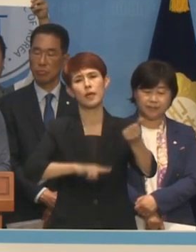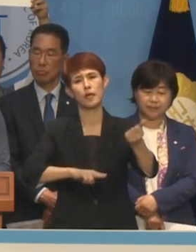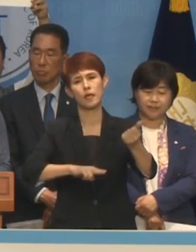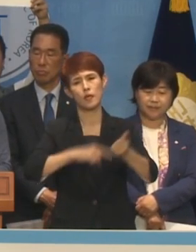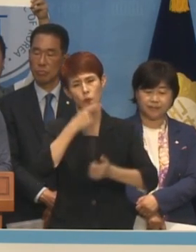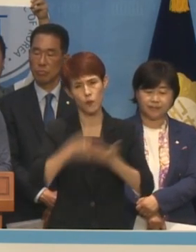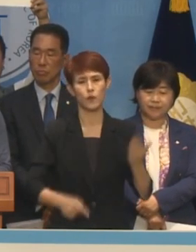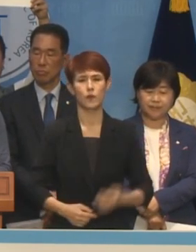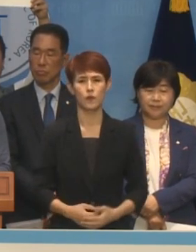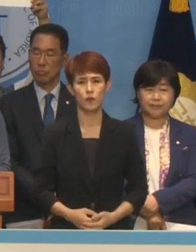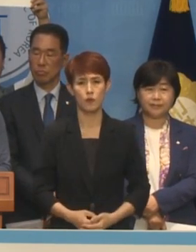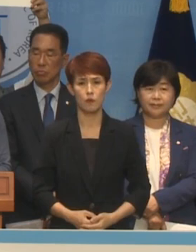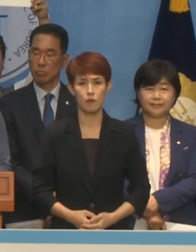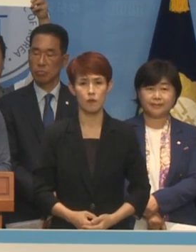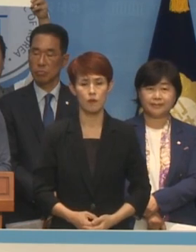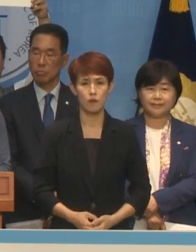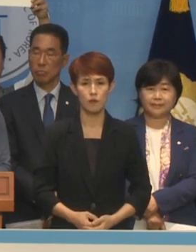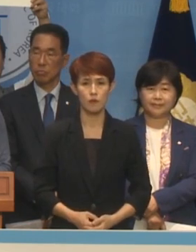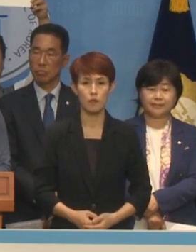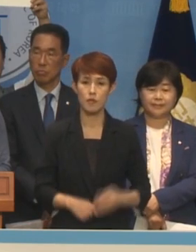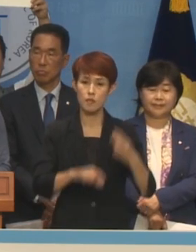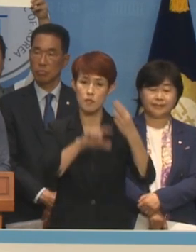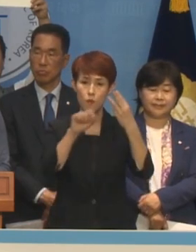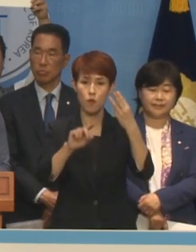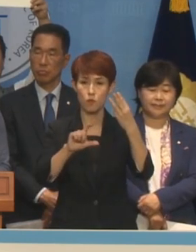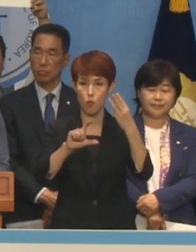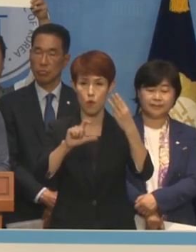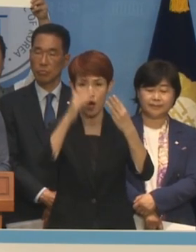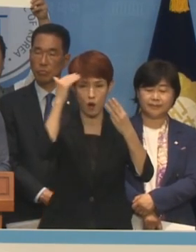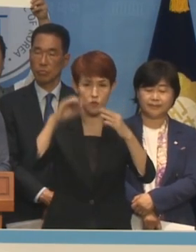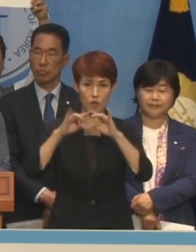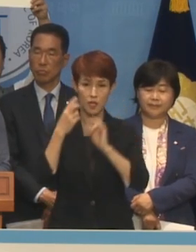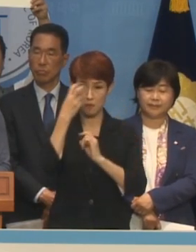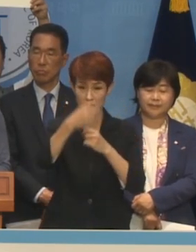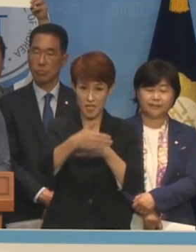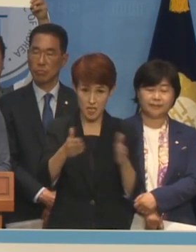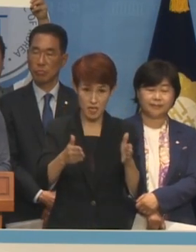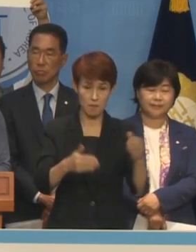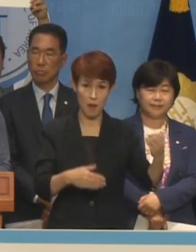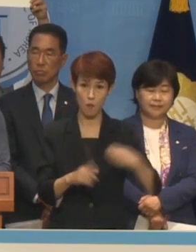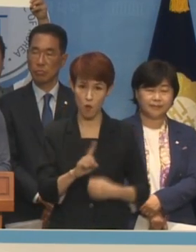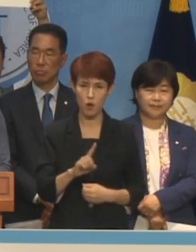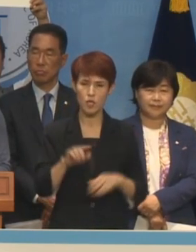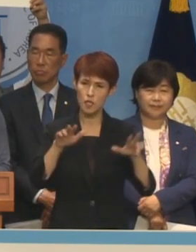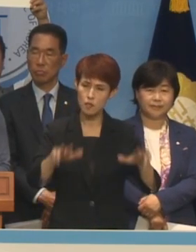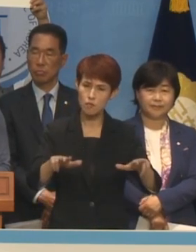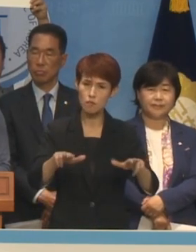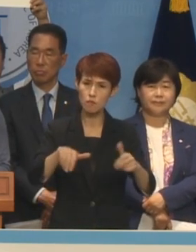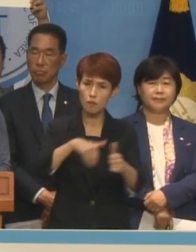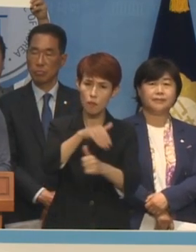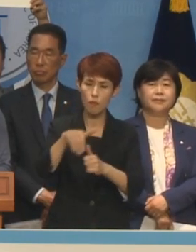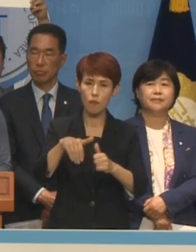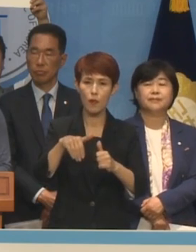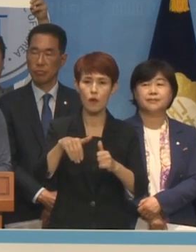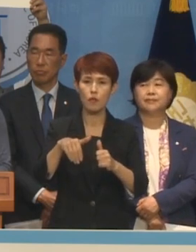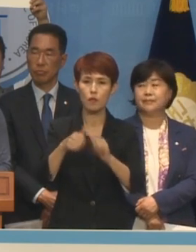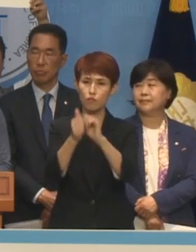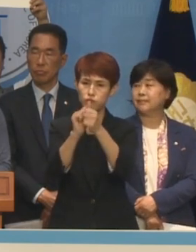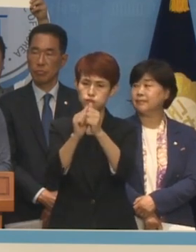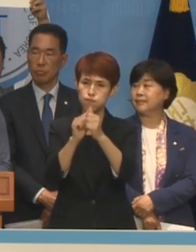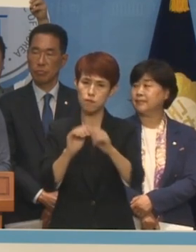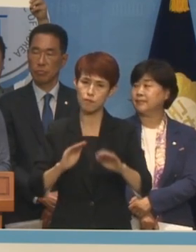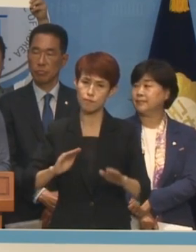것이다. 심지어 지난 3월 15일 한전 감사실은 지금 시점에서의 한전 KDN 증시